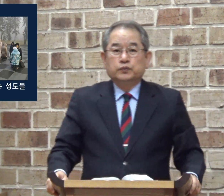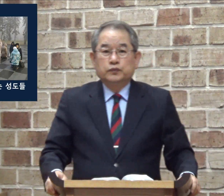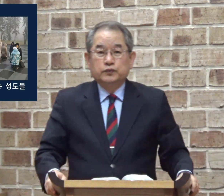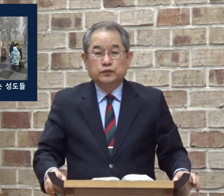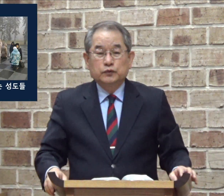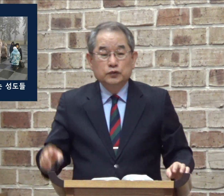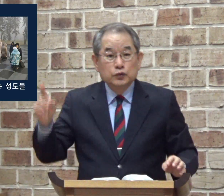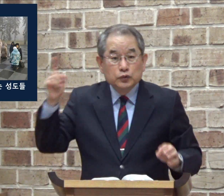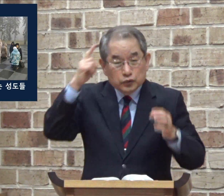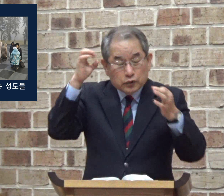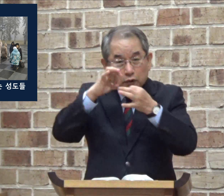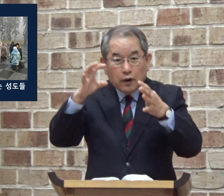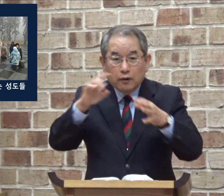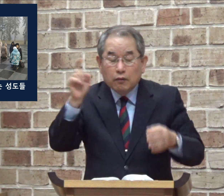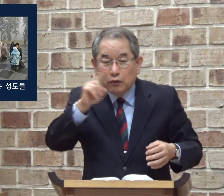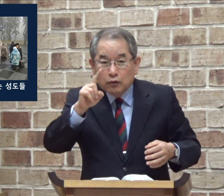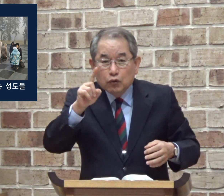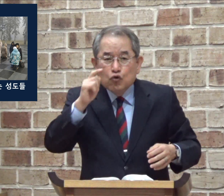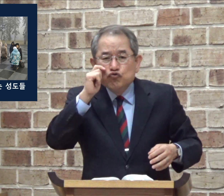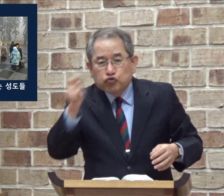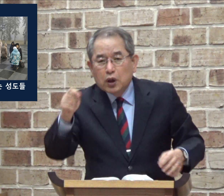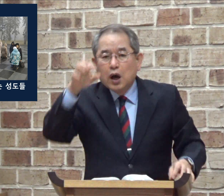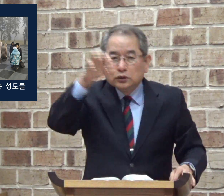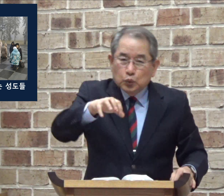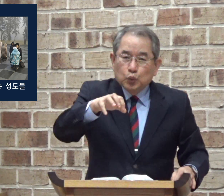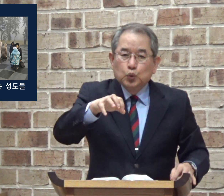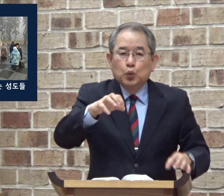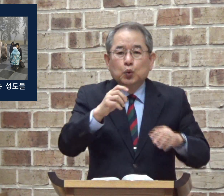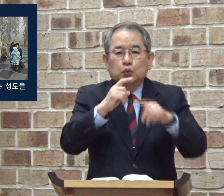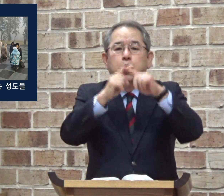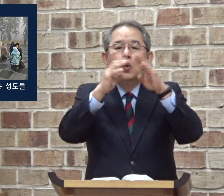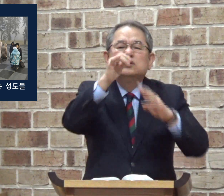있는데 많은 건물에 피해를 입었습니다.